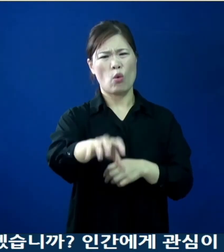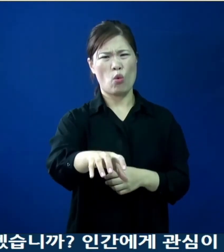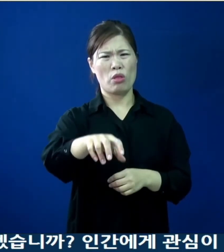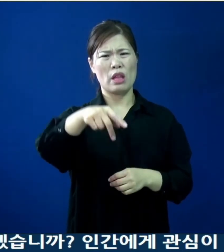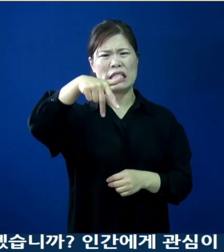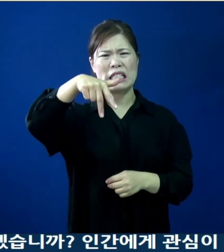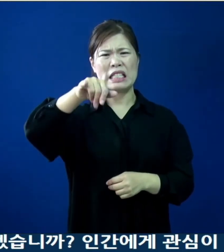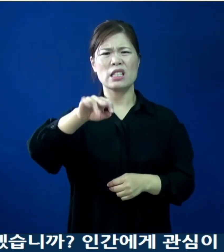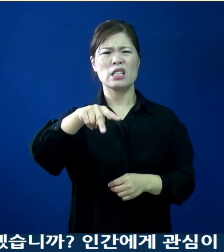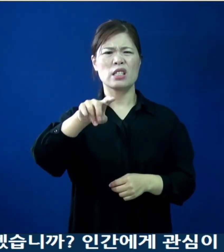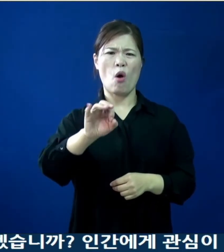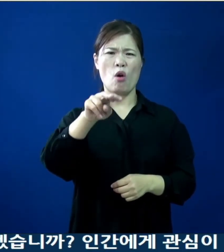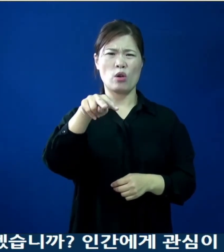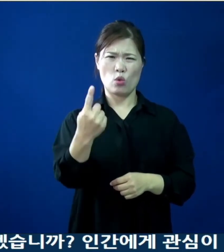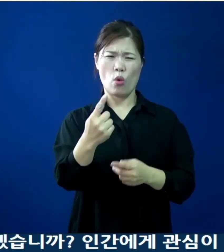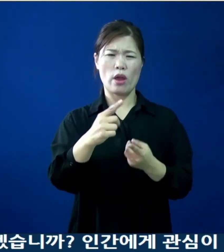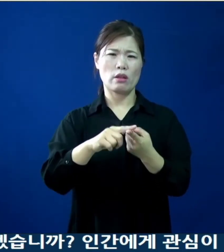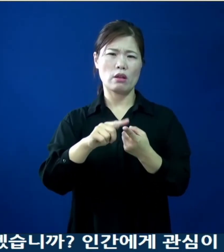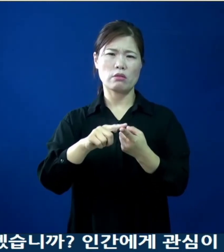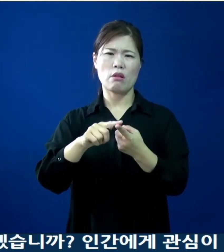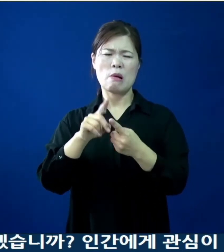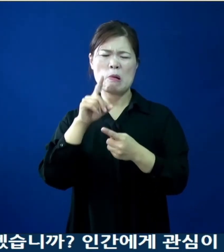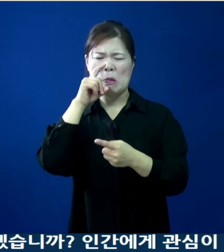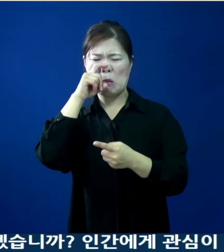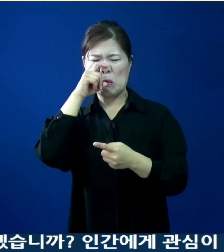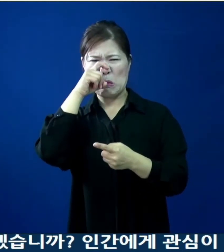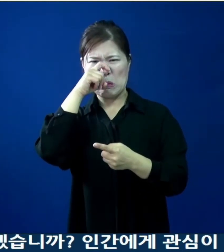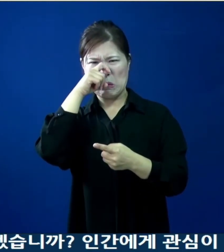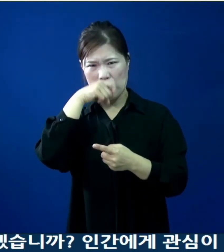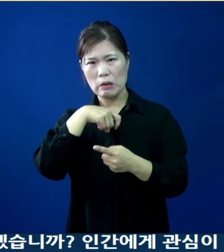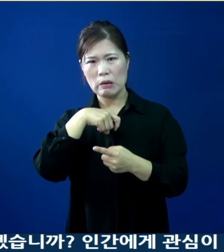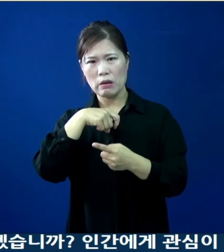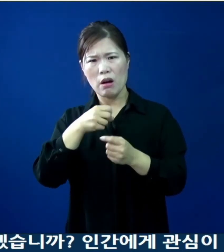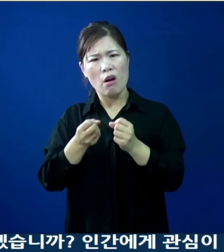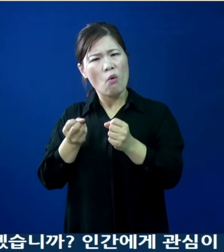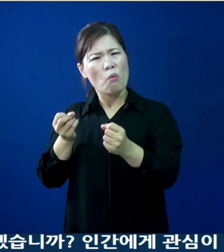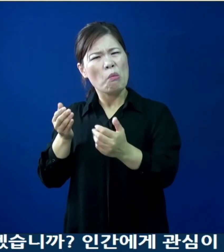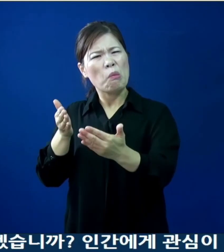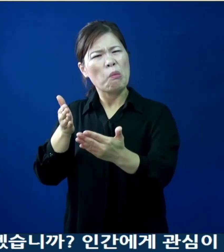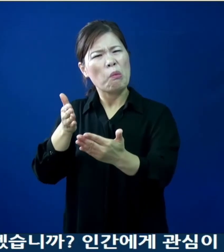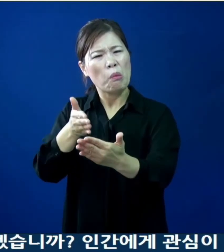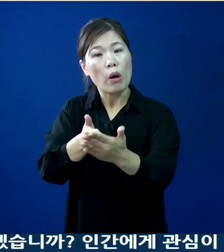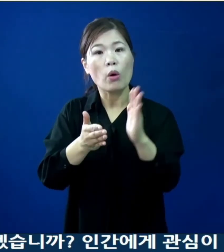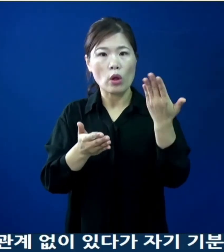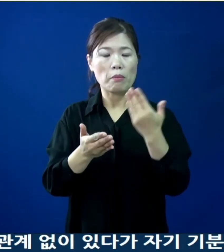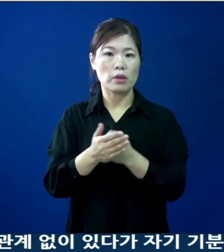오염되도록 방치하실까? 연결이 되어 있다는 겁니다.